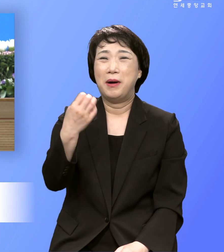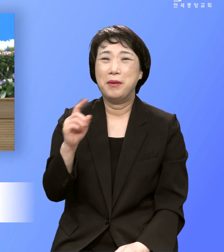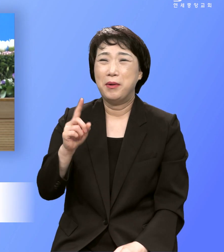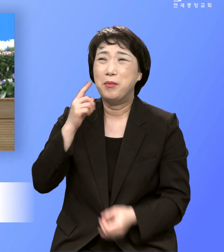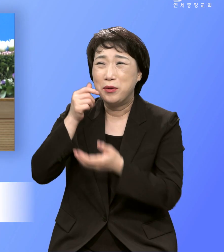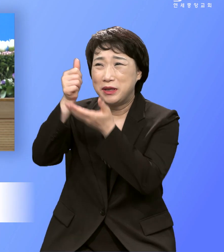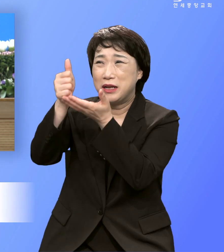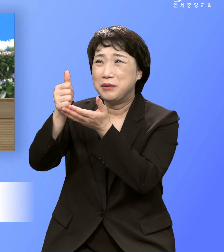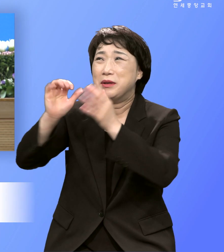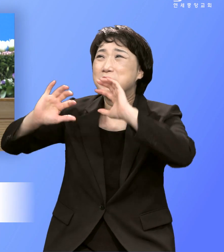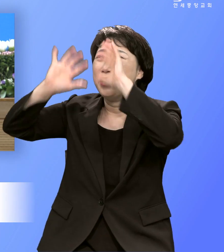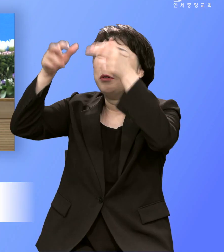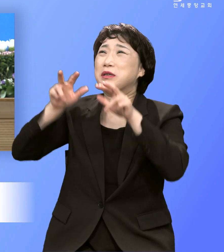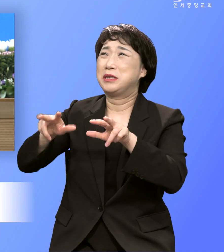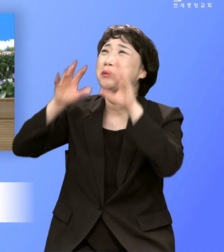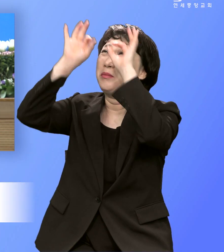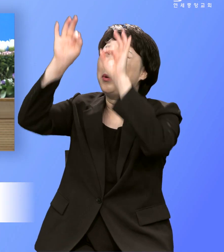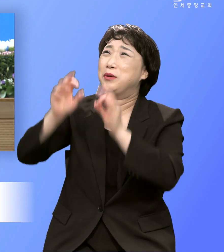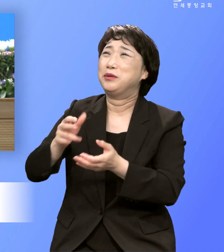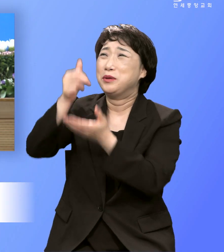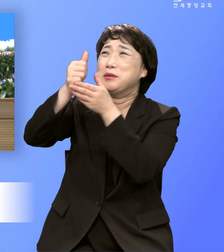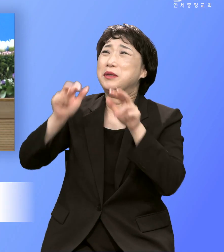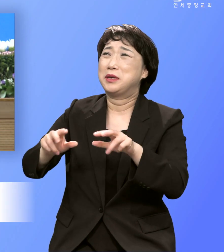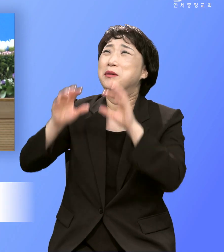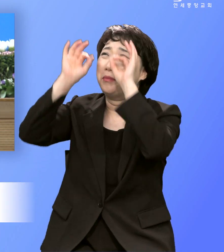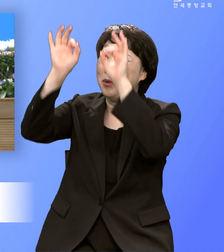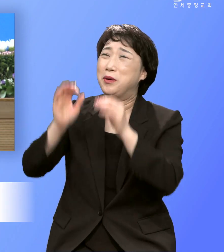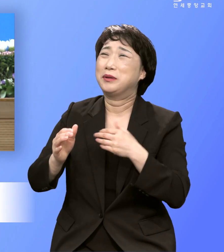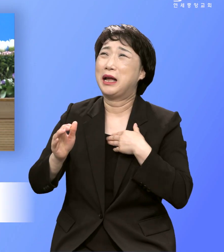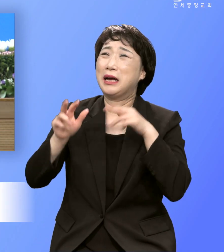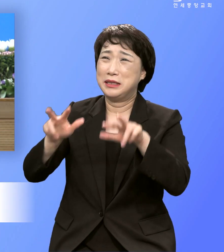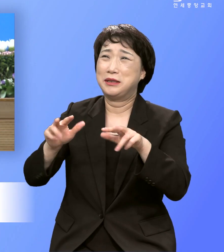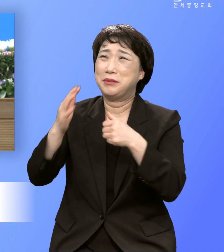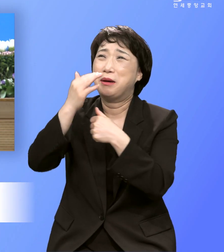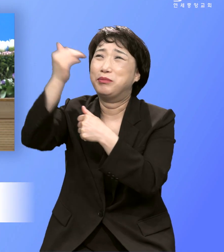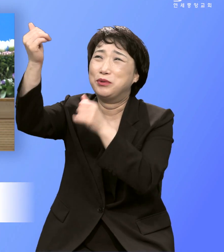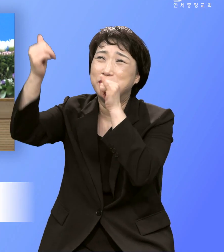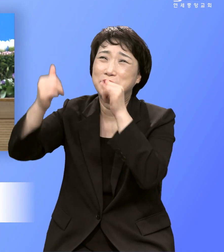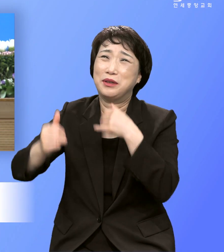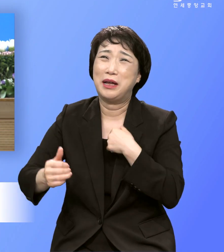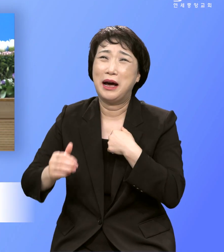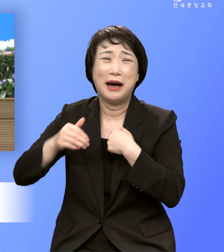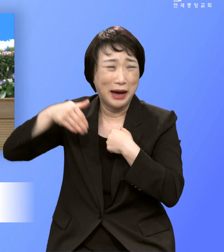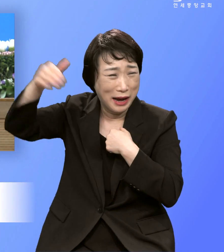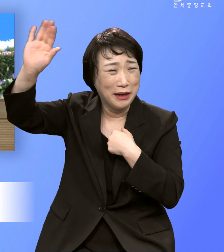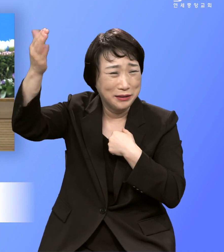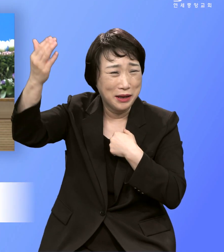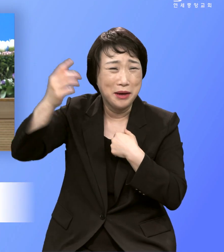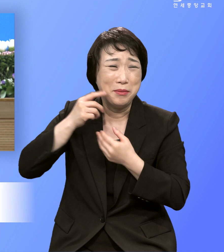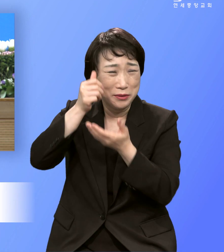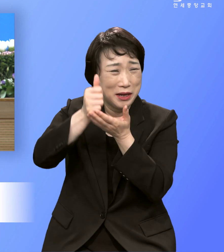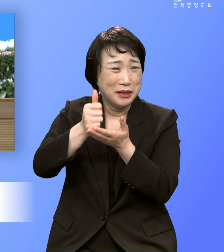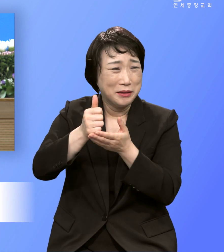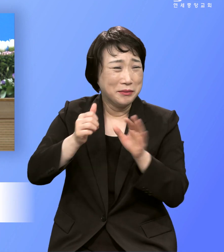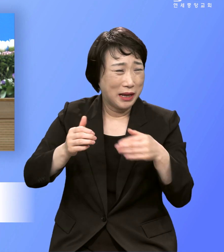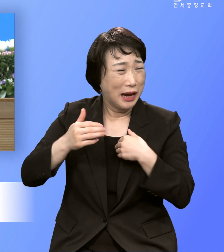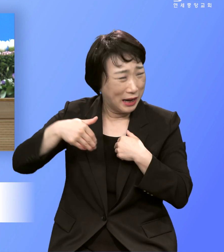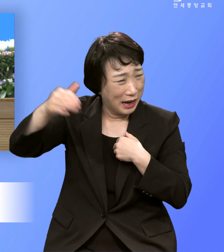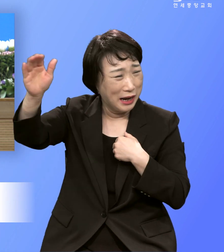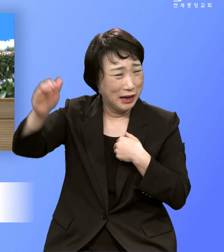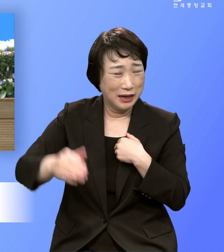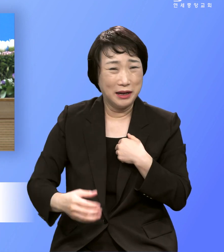주님이 지금 보여. 날 지금 불러. 나 가야 돼, 목사님.